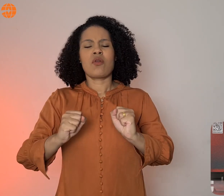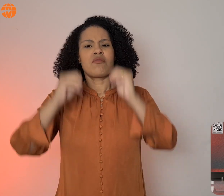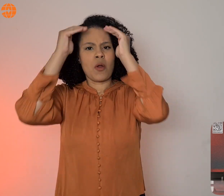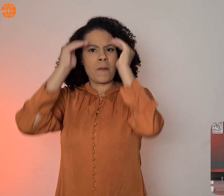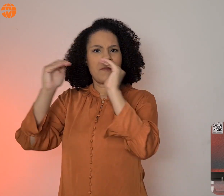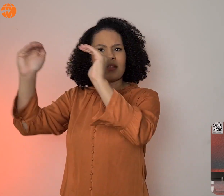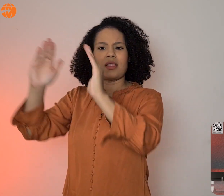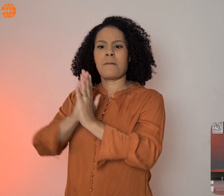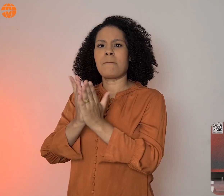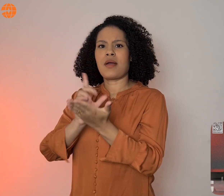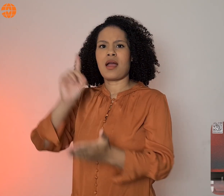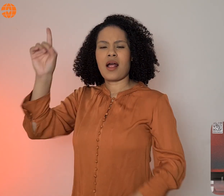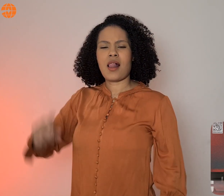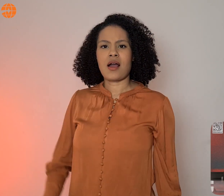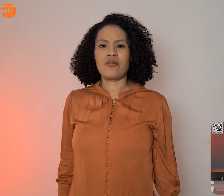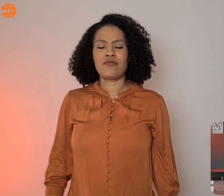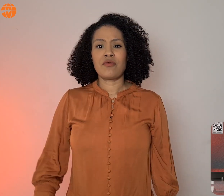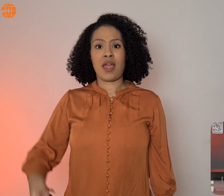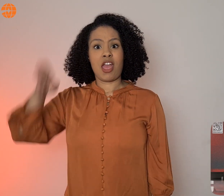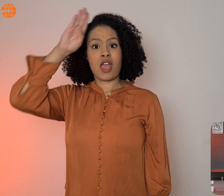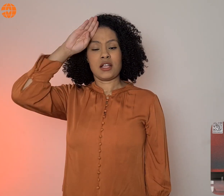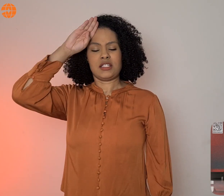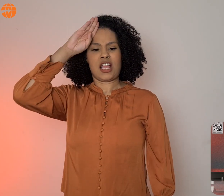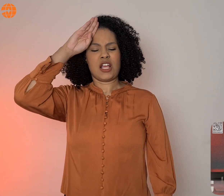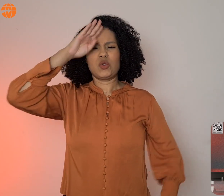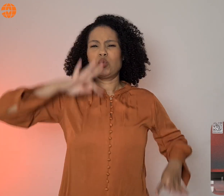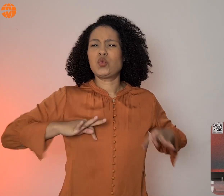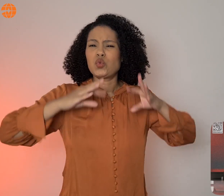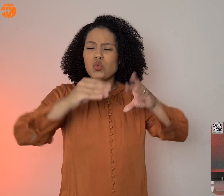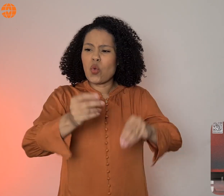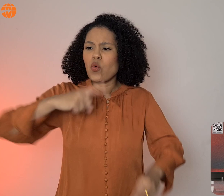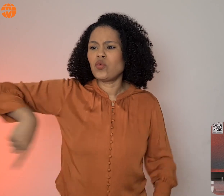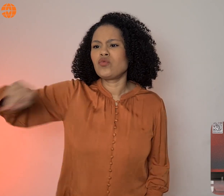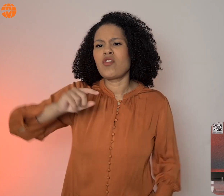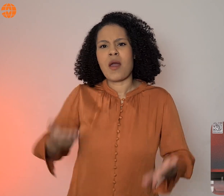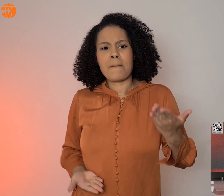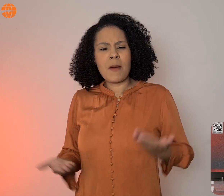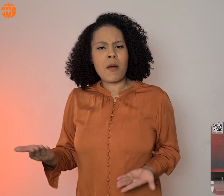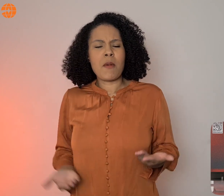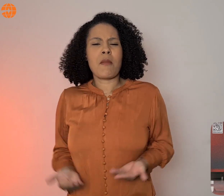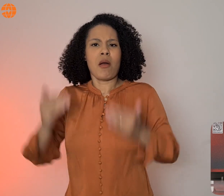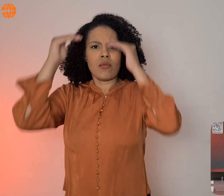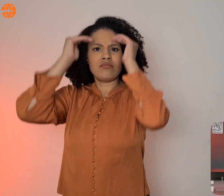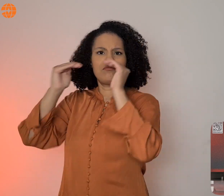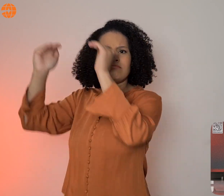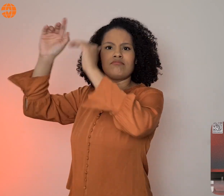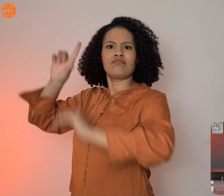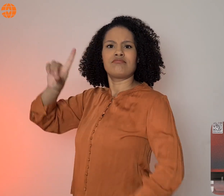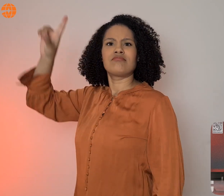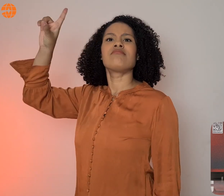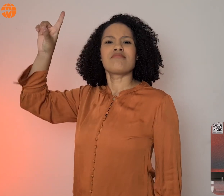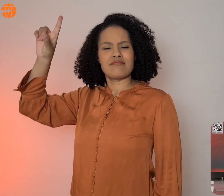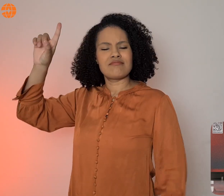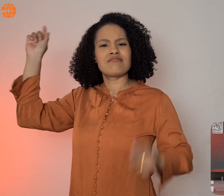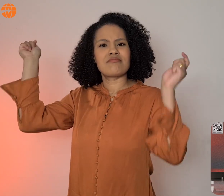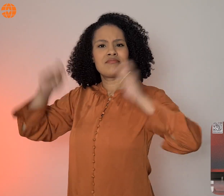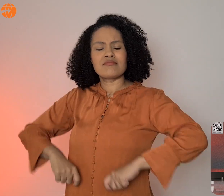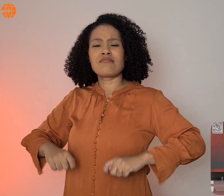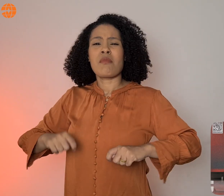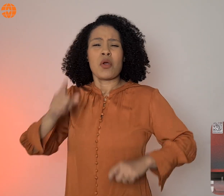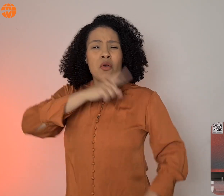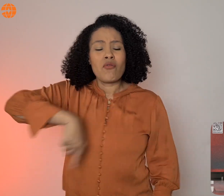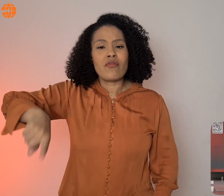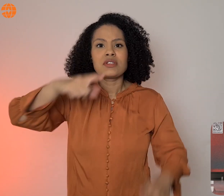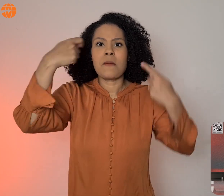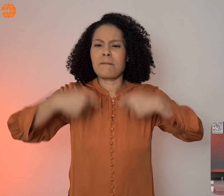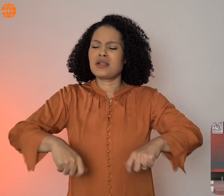sua palavra. Bendigam o Senhor todos os seus exércitos, vocês, seus servos que cumprem a sua vontade. Bendigam